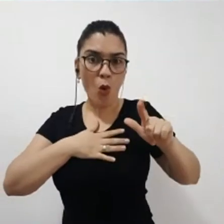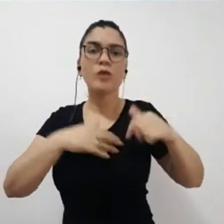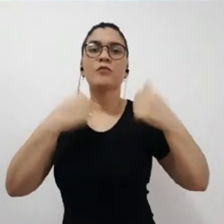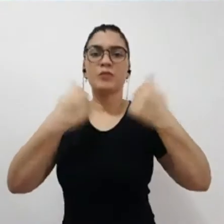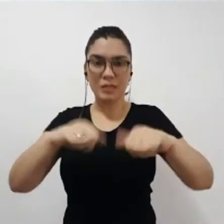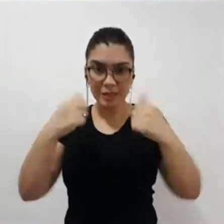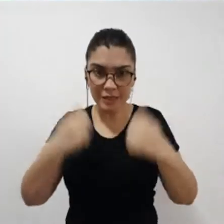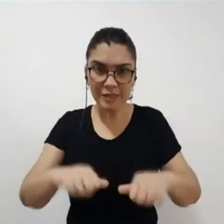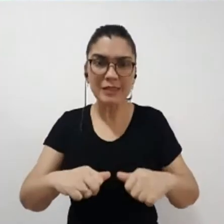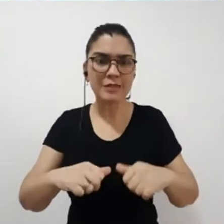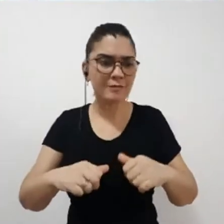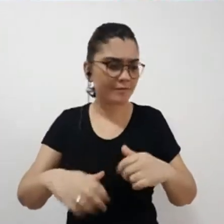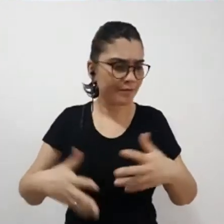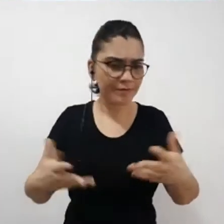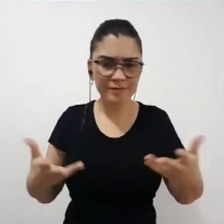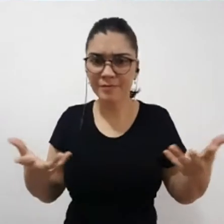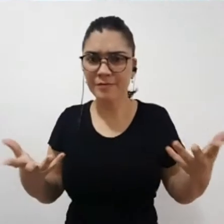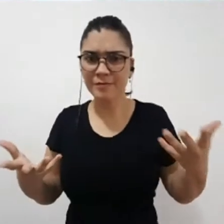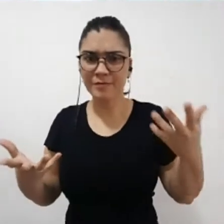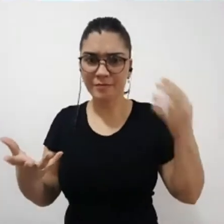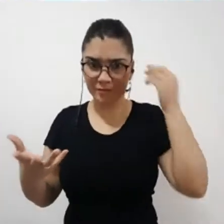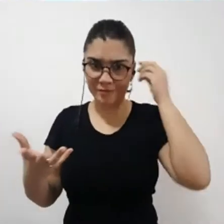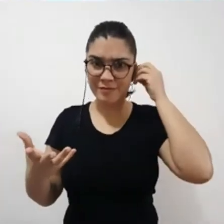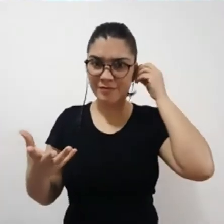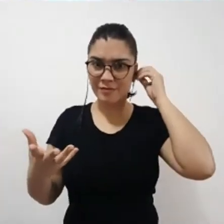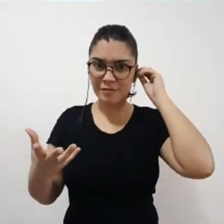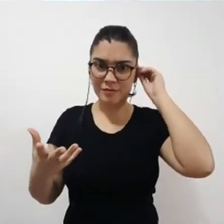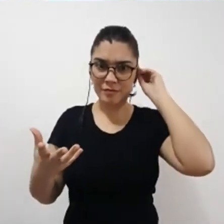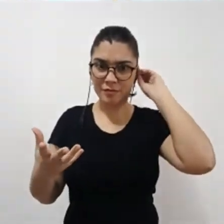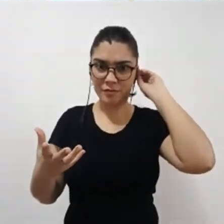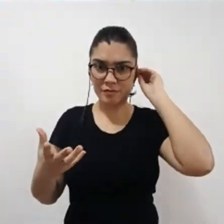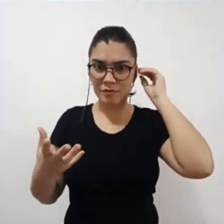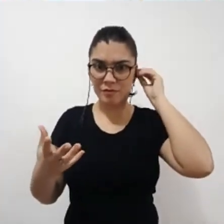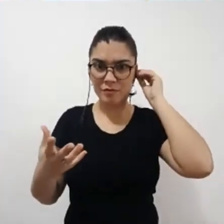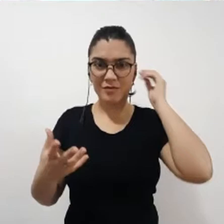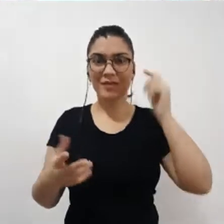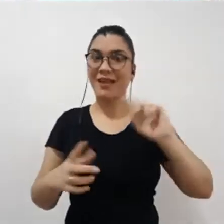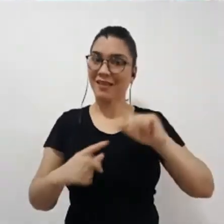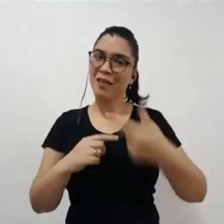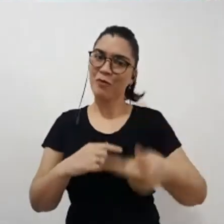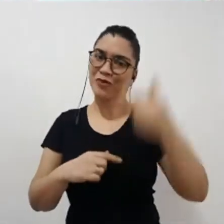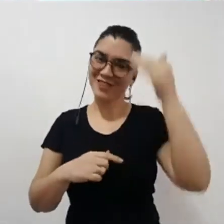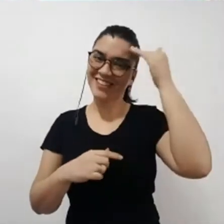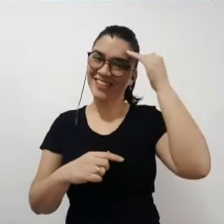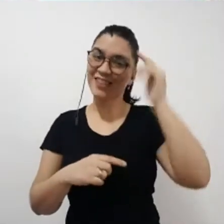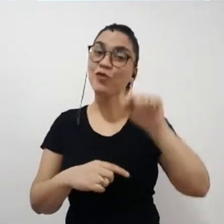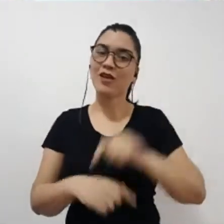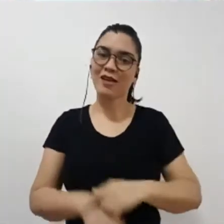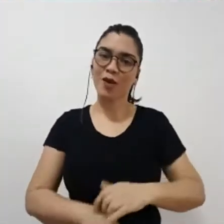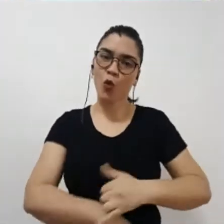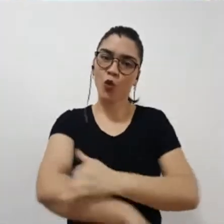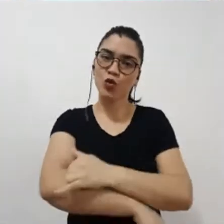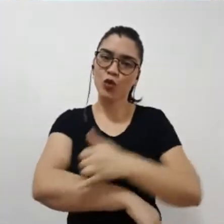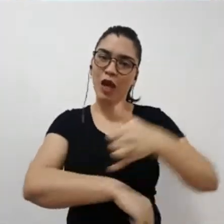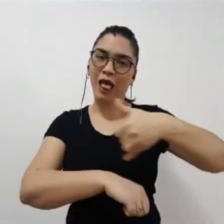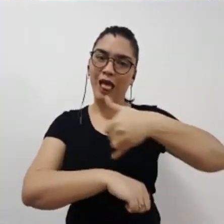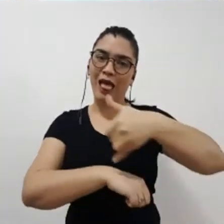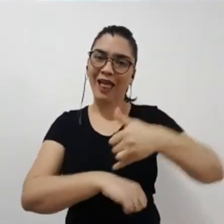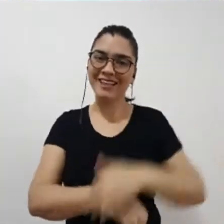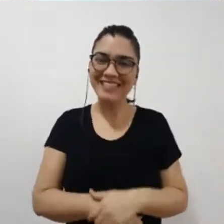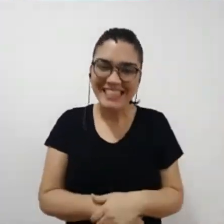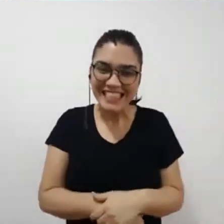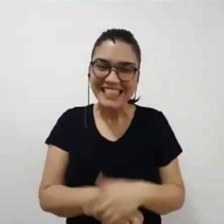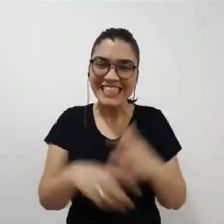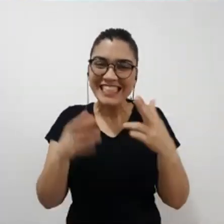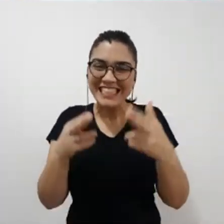É claro que depois eu vim entender que era gordura. Igual aquele meme, né?